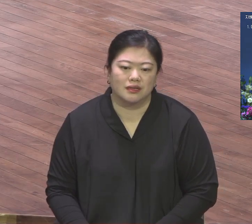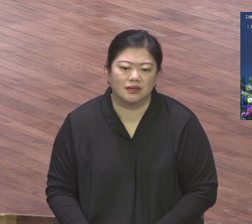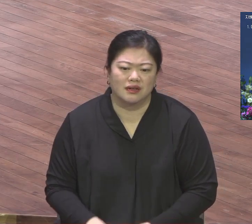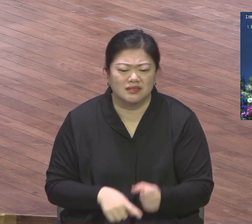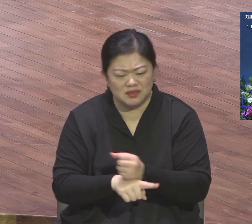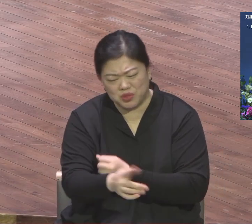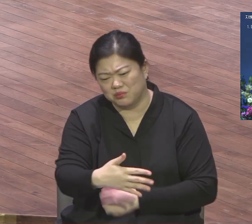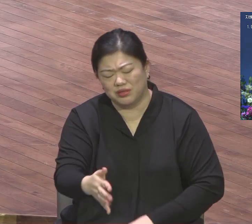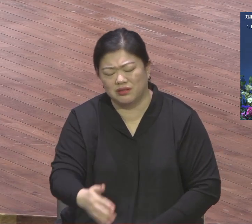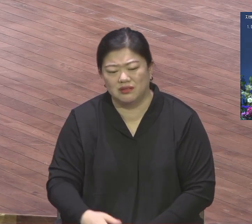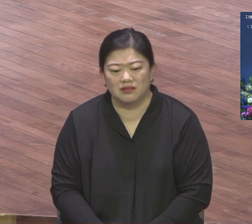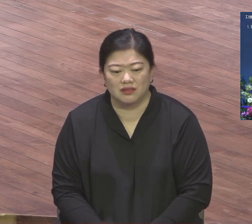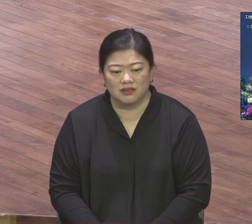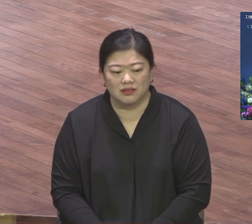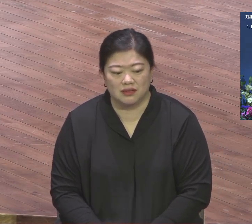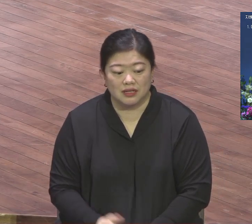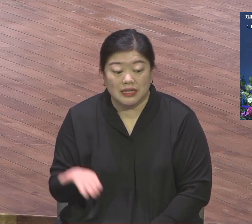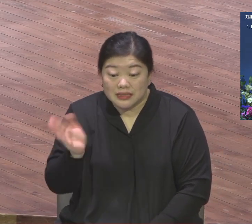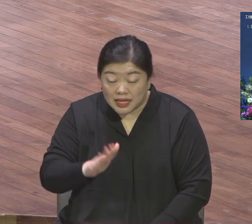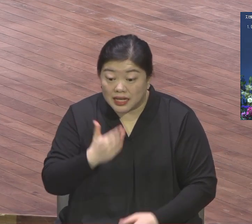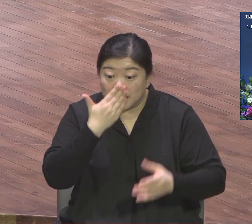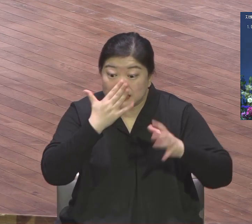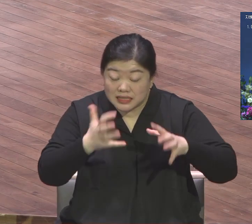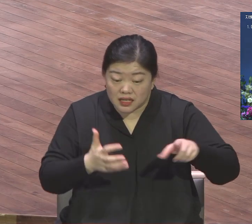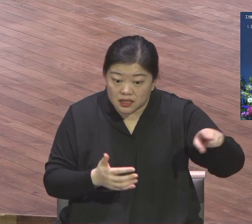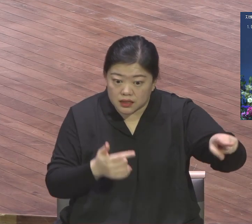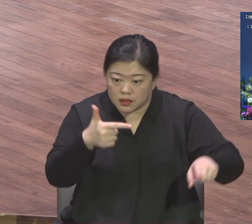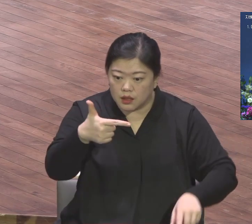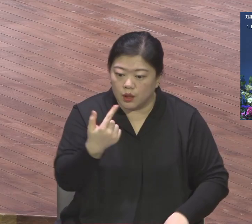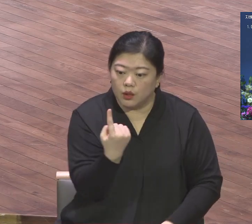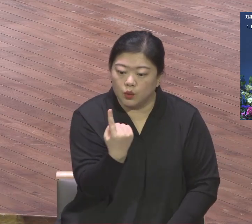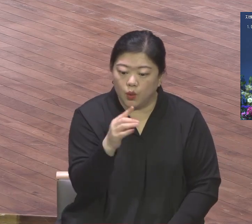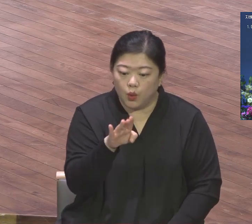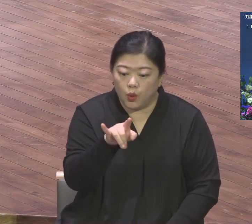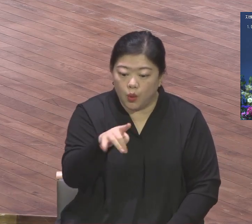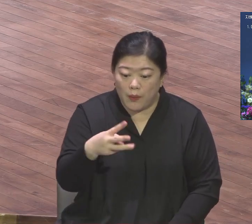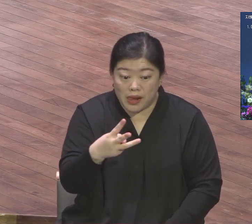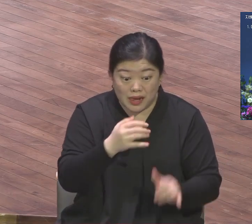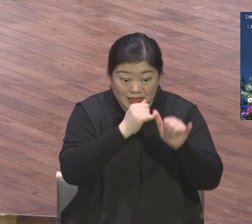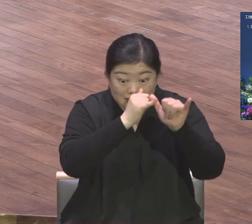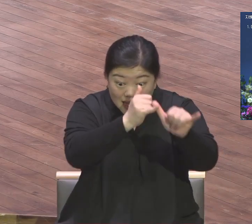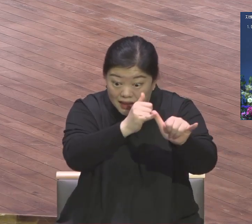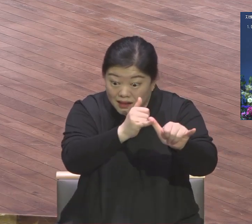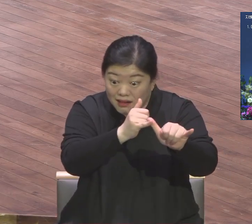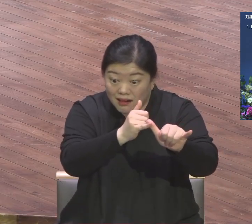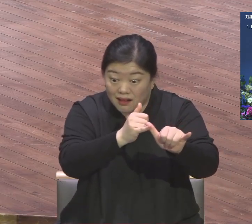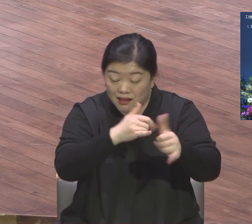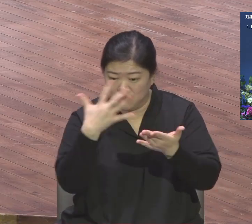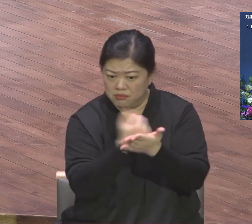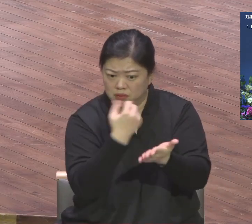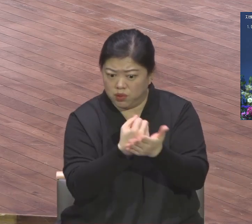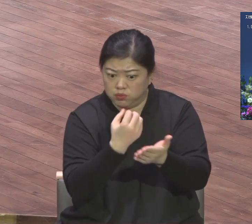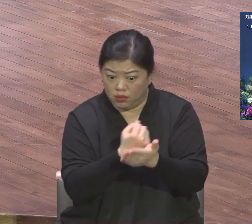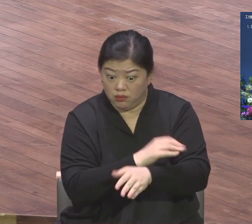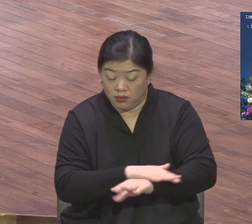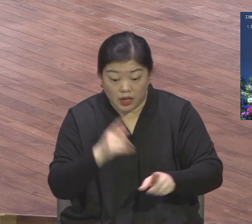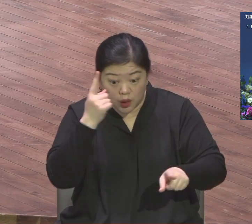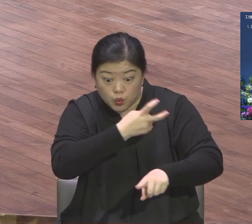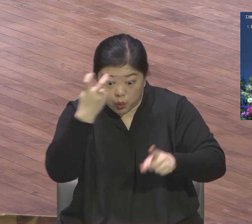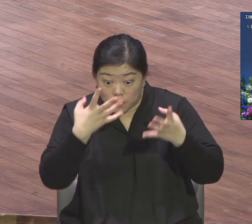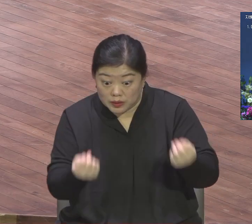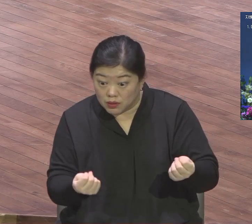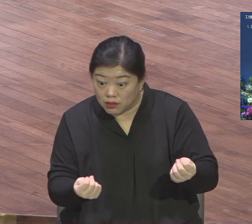모든 경제. 여러분. 지금 팔레스타인이에요. 팔레스타인이 지금 그 나라가 얼마나 많아. 이때부터 얼마나